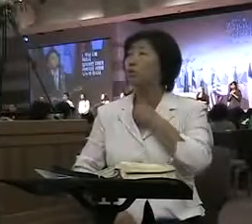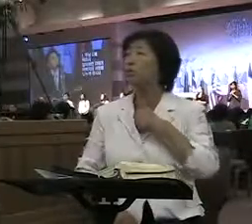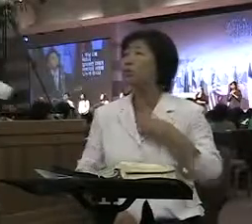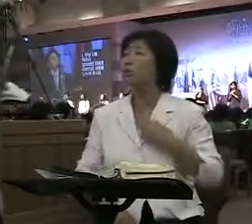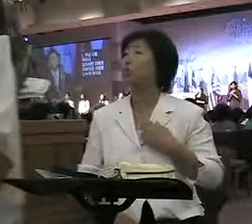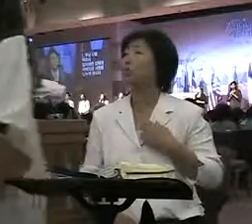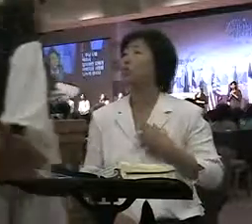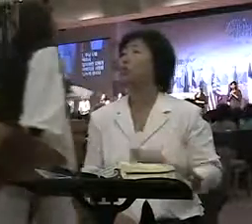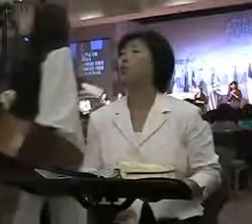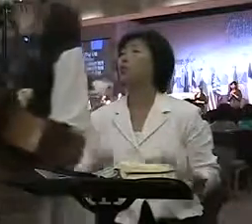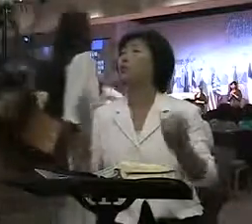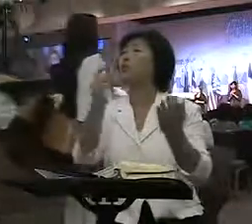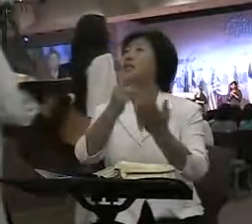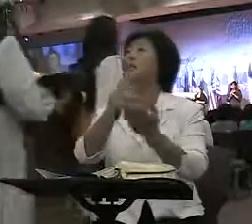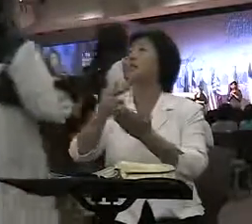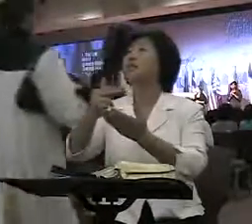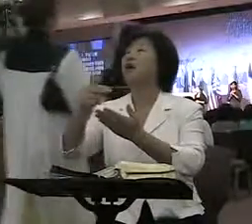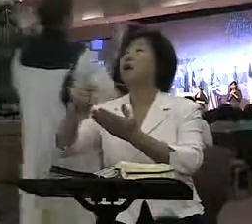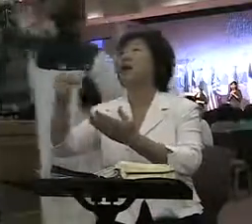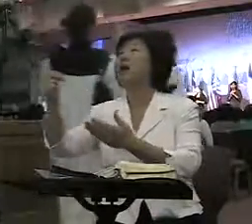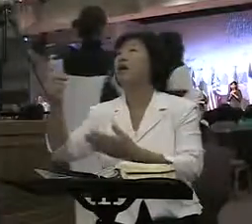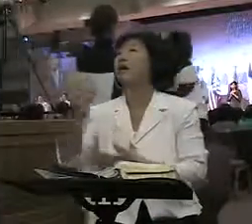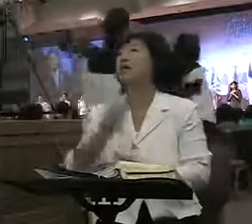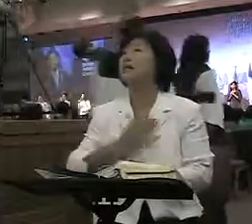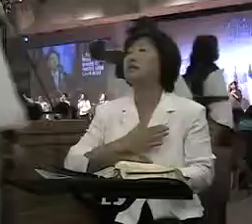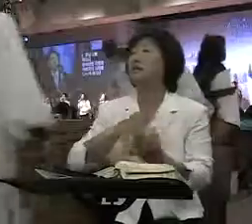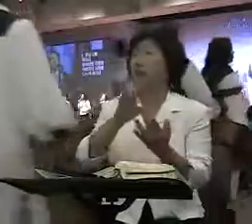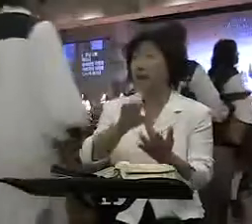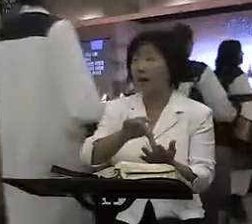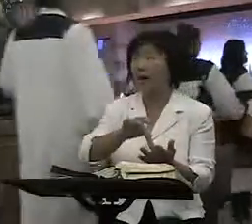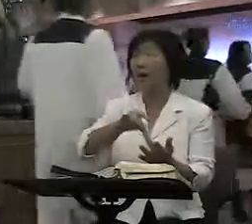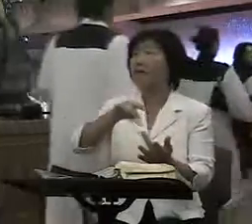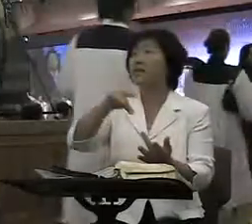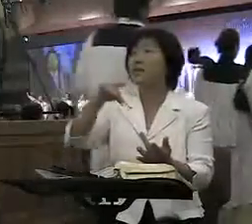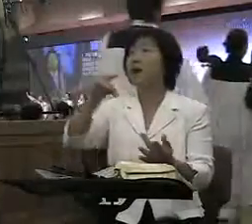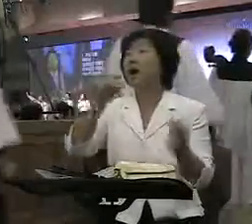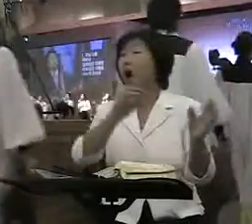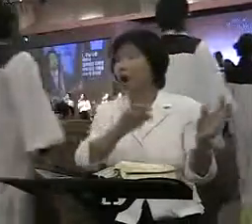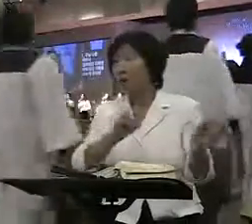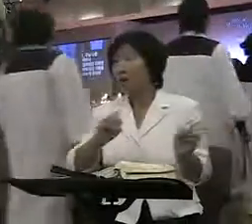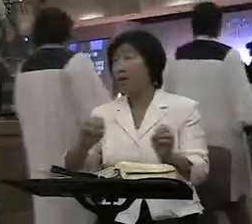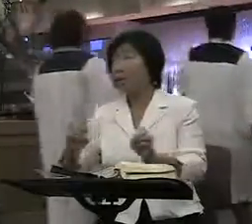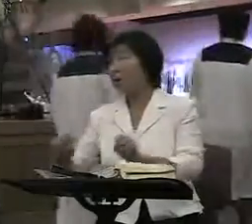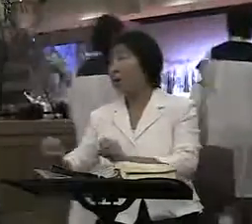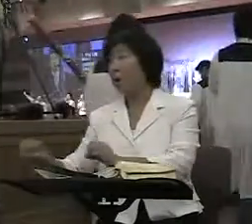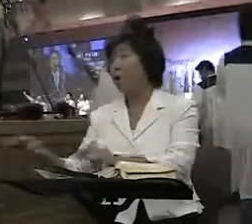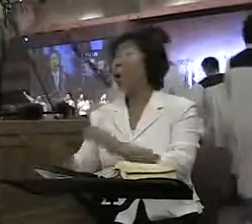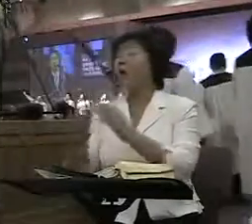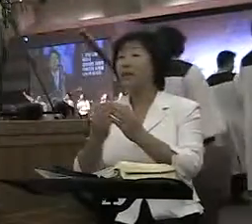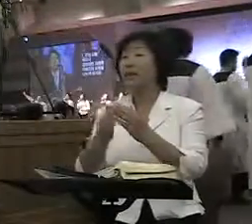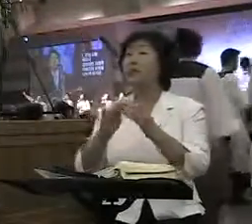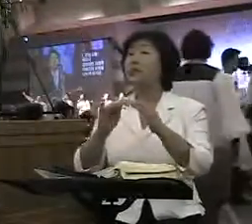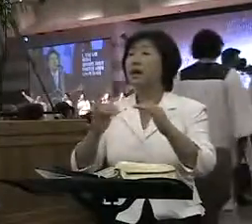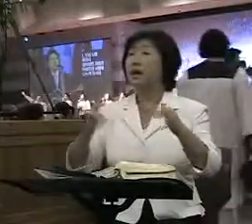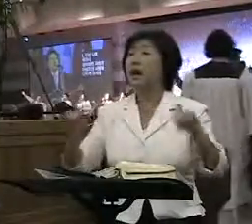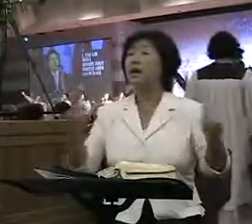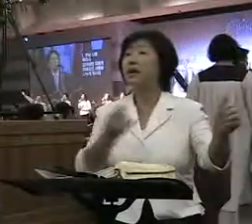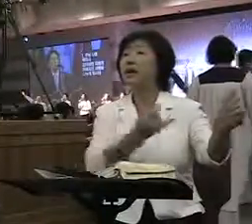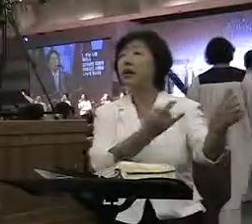이렇게 쓸 주님 나를 택하사